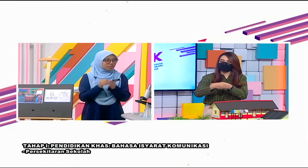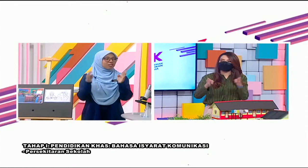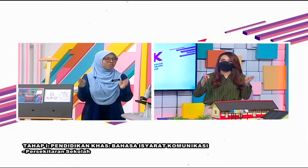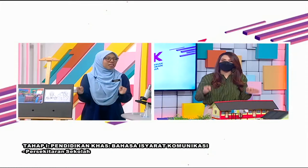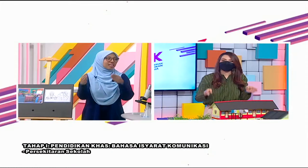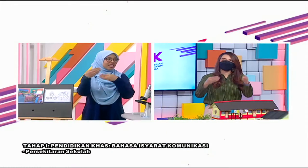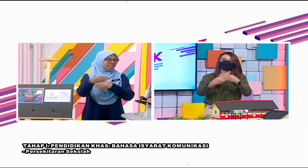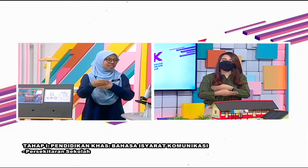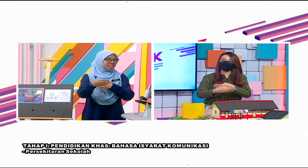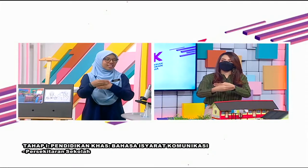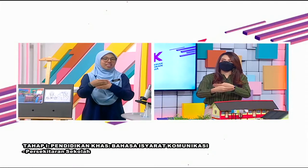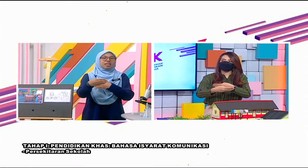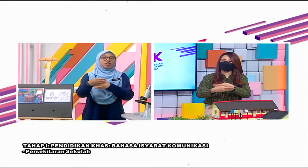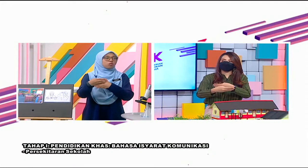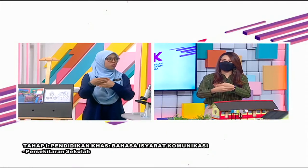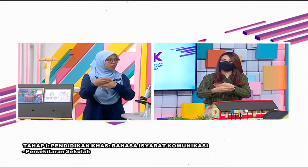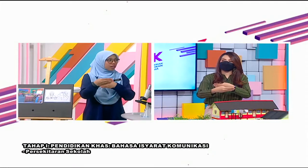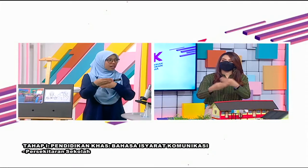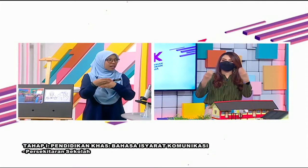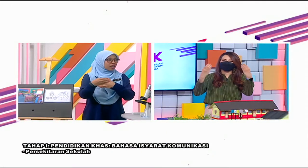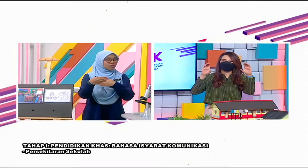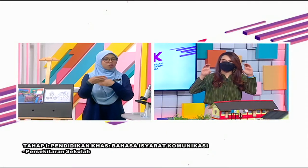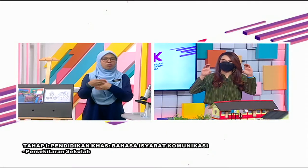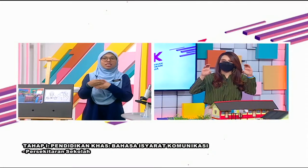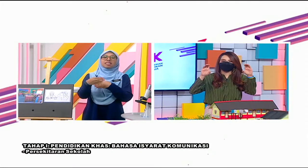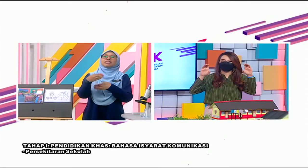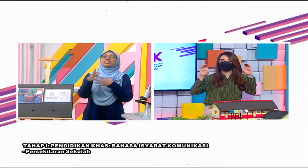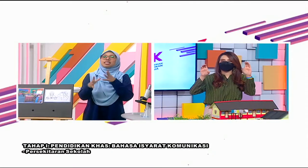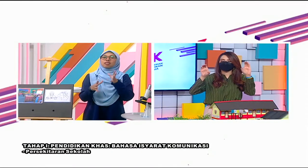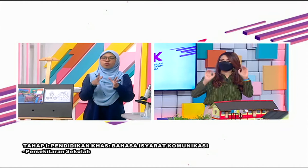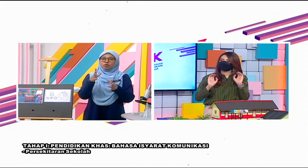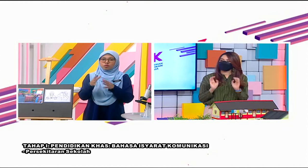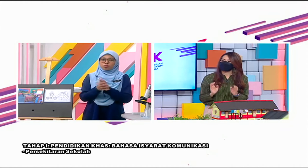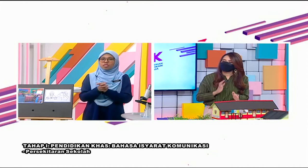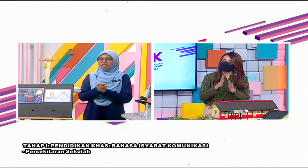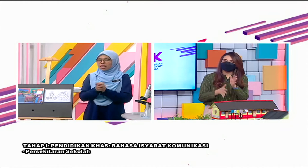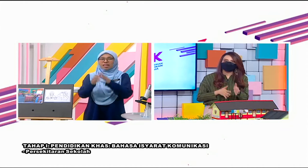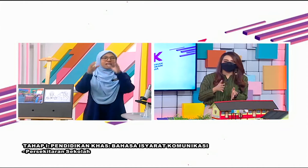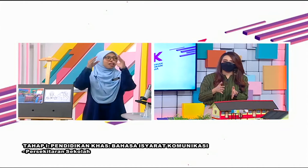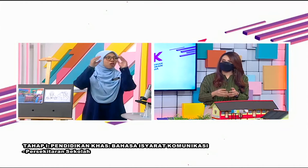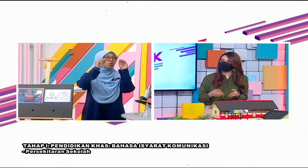Betul, bilik. Bilik. Okey, guru pula. Guru pula, isyarat untuk guru ialah o